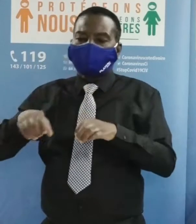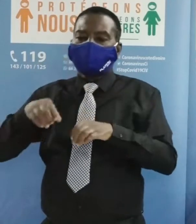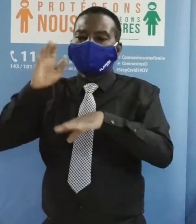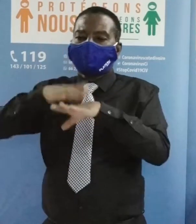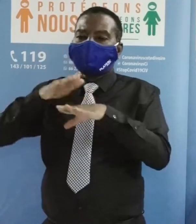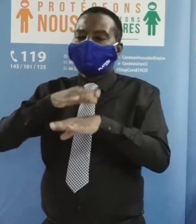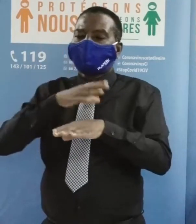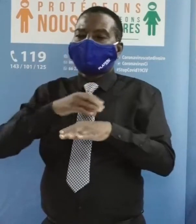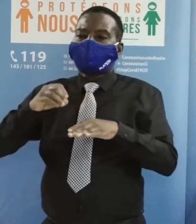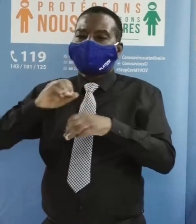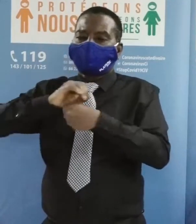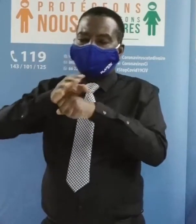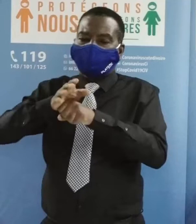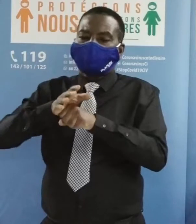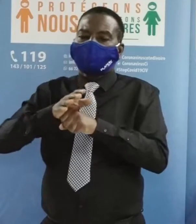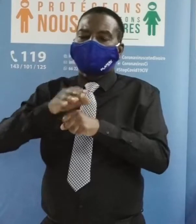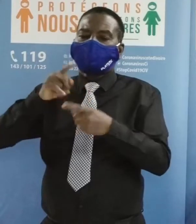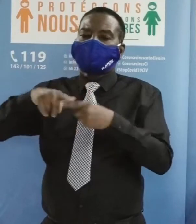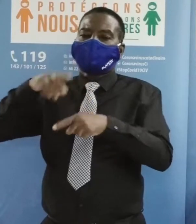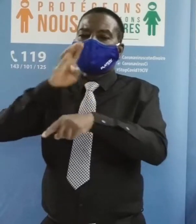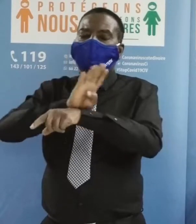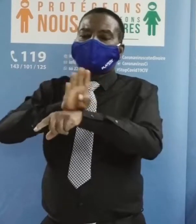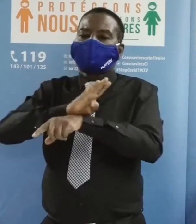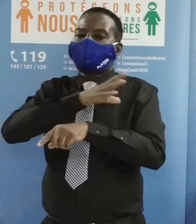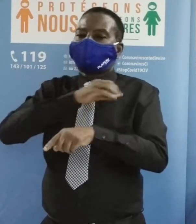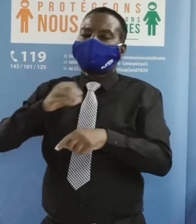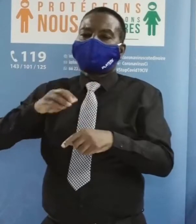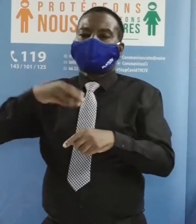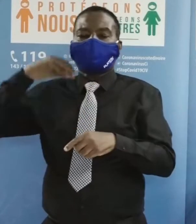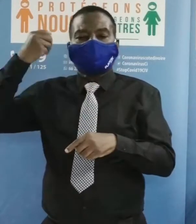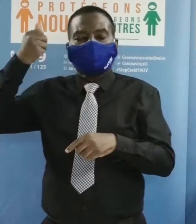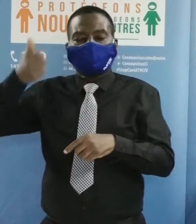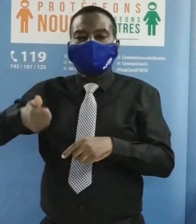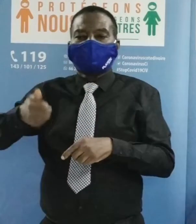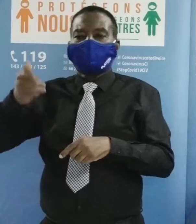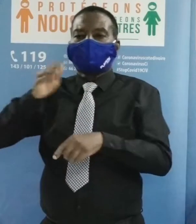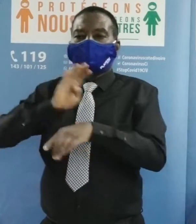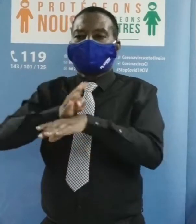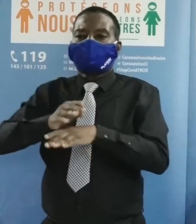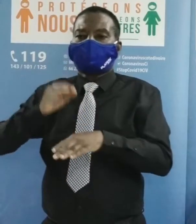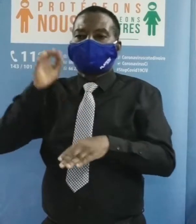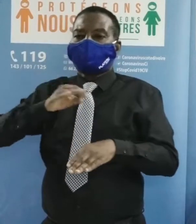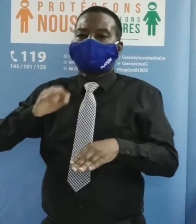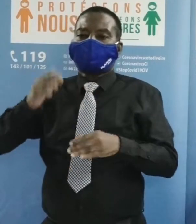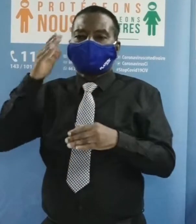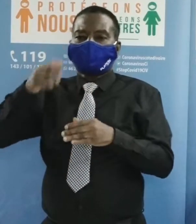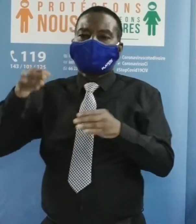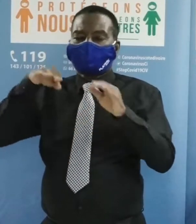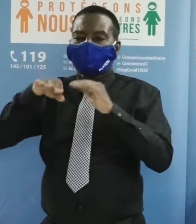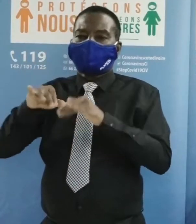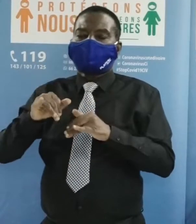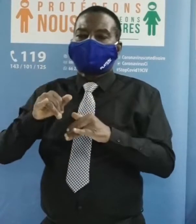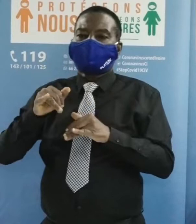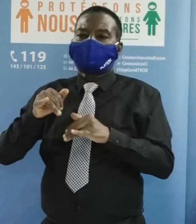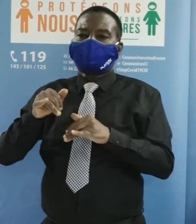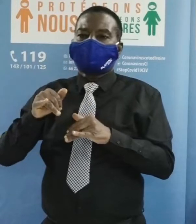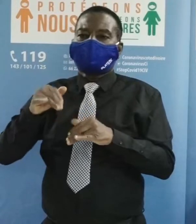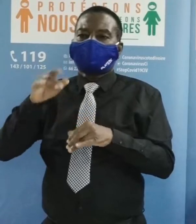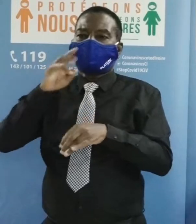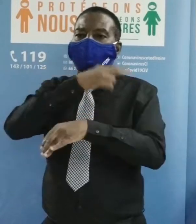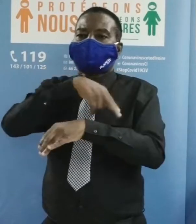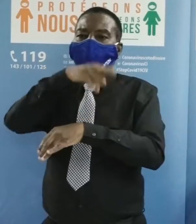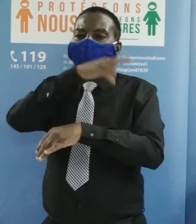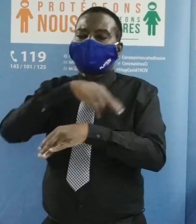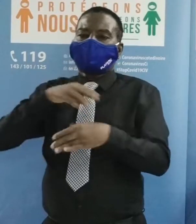kovy 19 à bouaké et bientôt bocquet bénéficiera aussi d'un centre intégré de prise en charge pour lui de 10,9 au chu